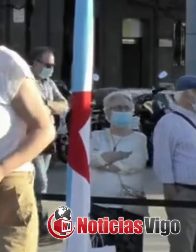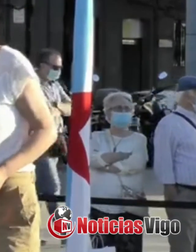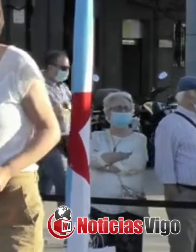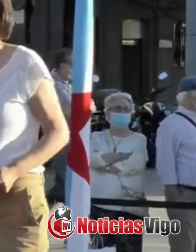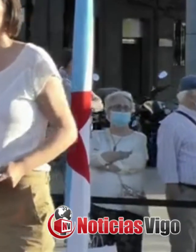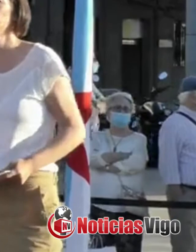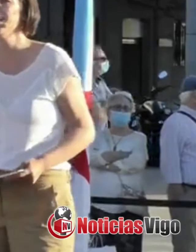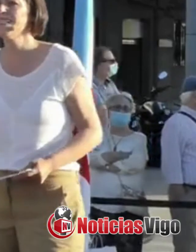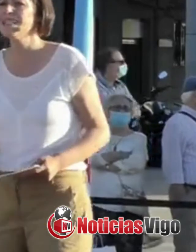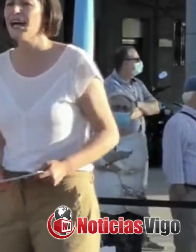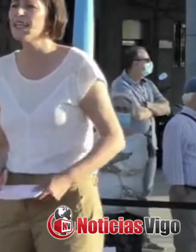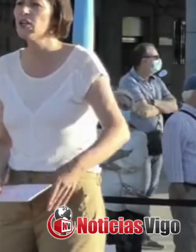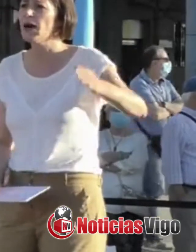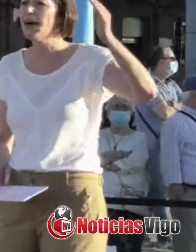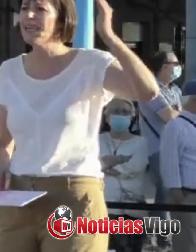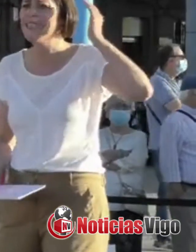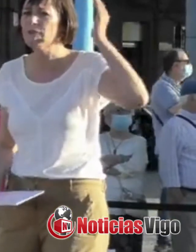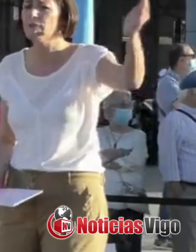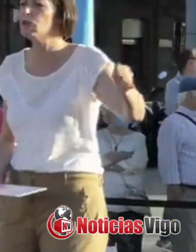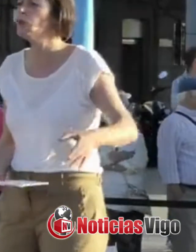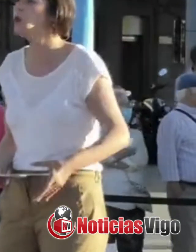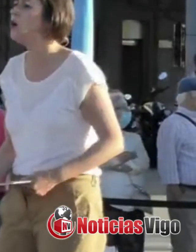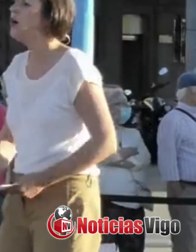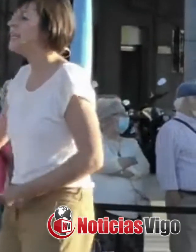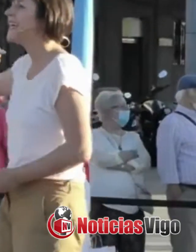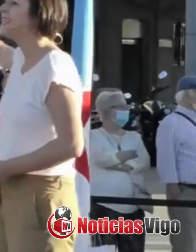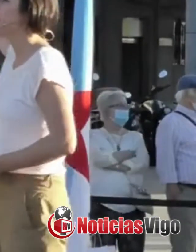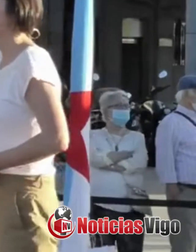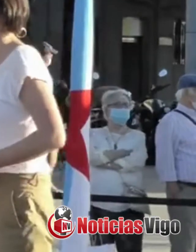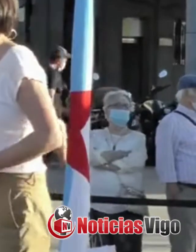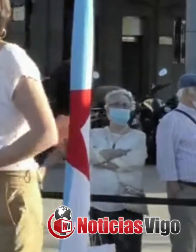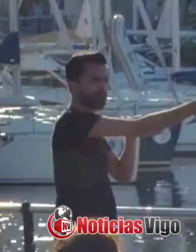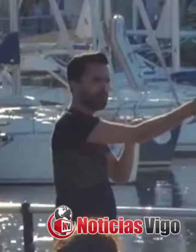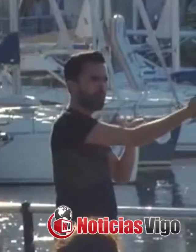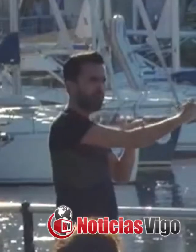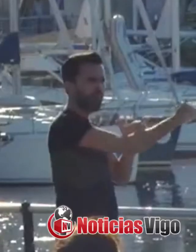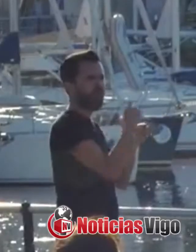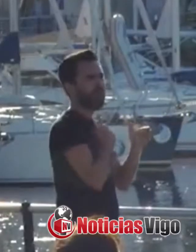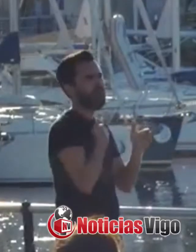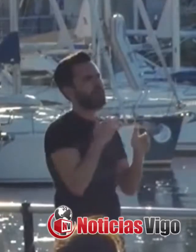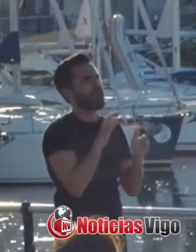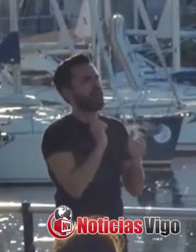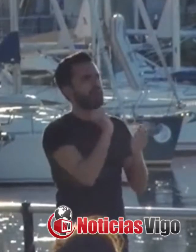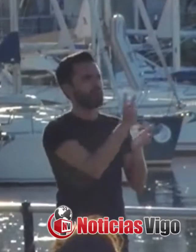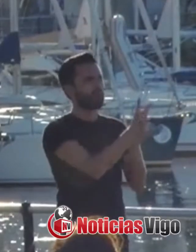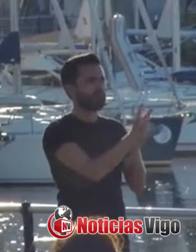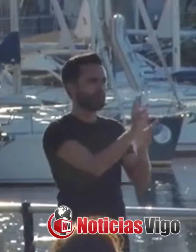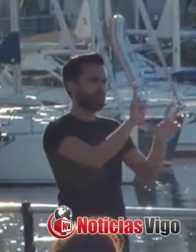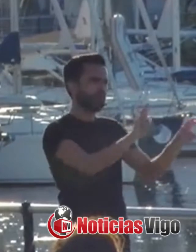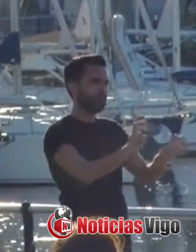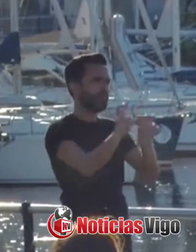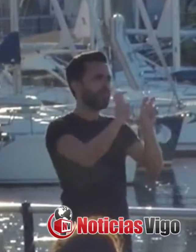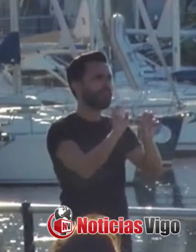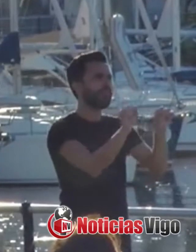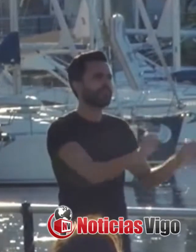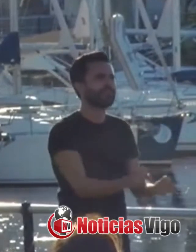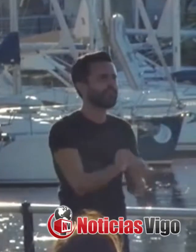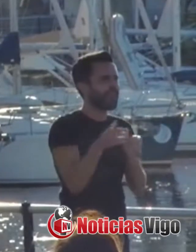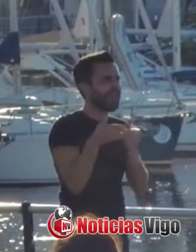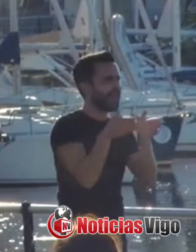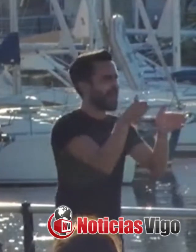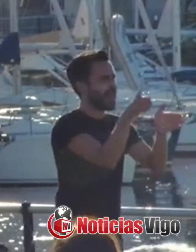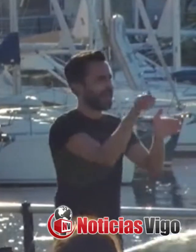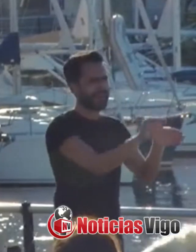en Vigo, que pensa que o naval ten futuro, que hai que apostar pola innovación, que temos que defender a ría, que temos